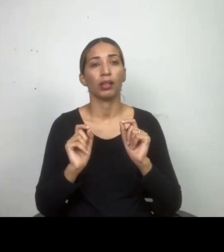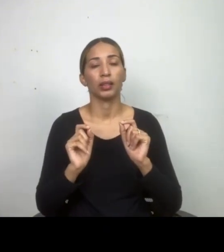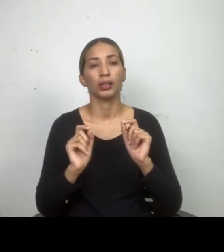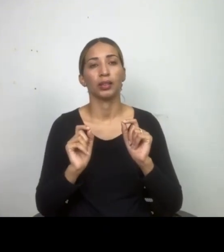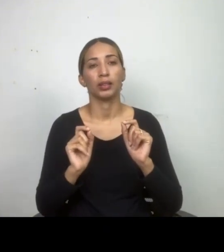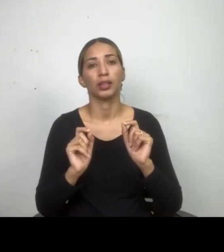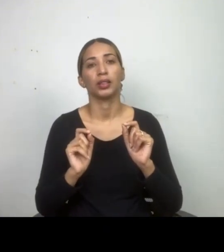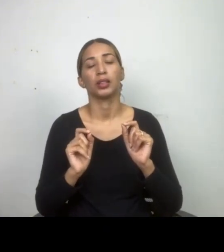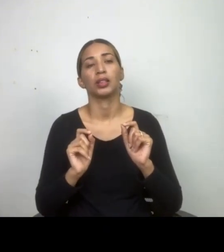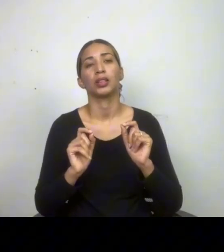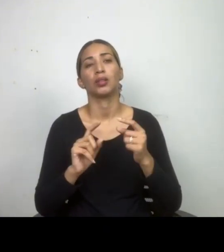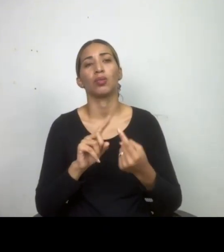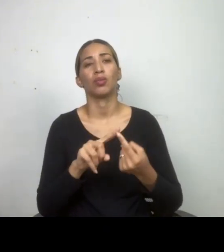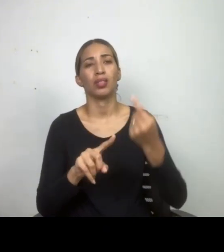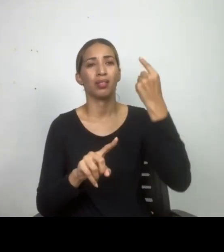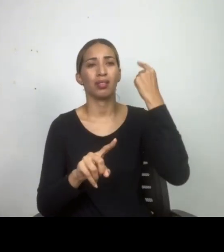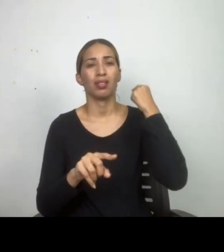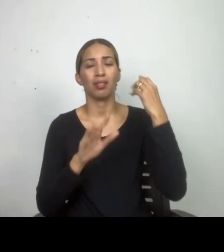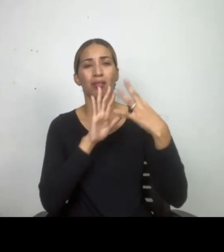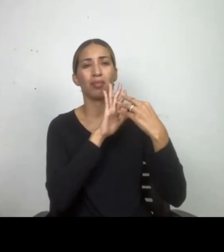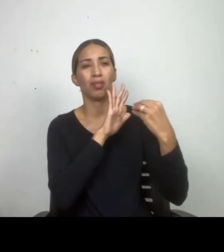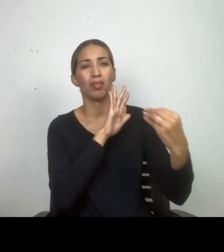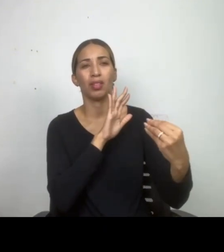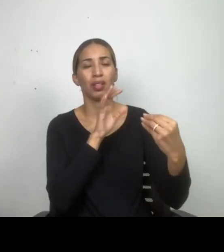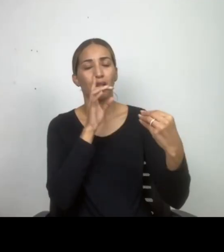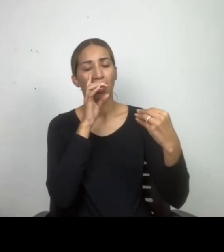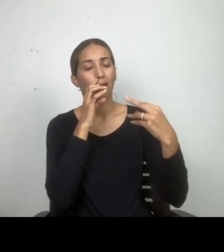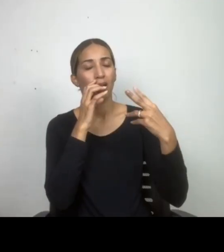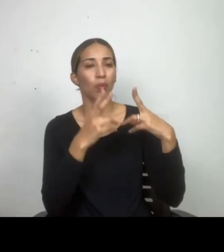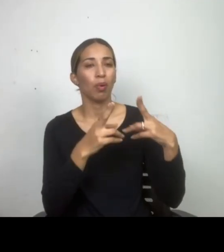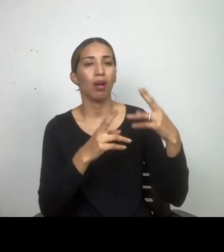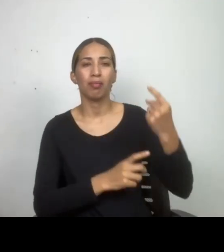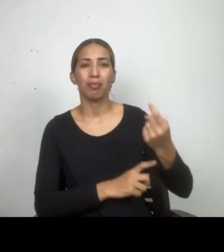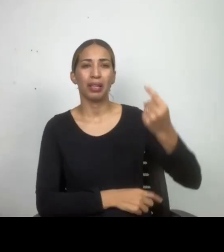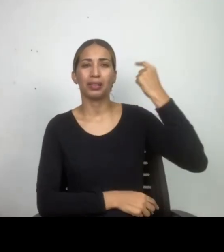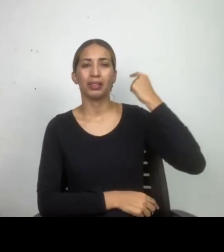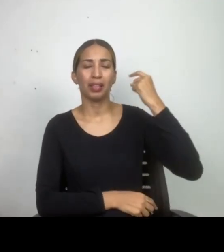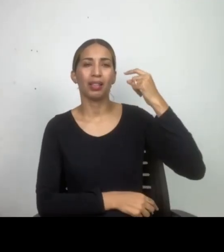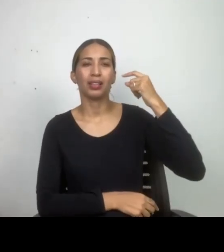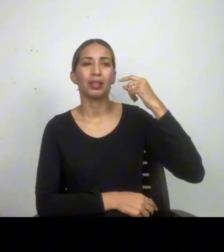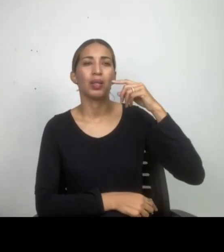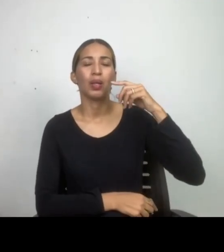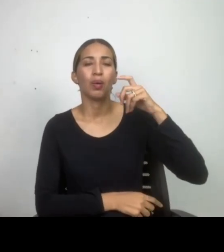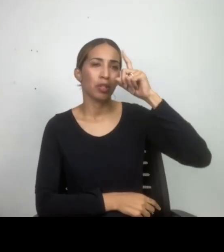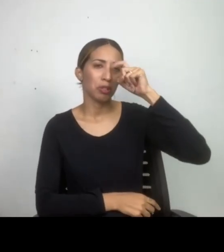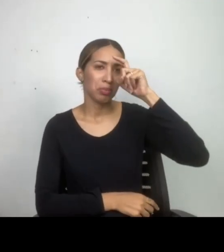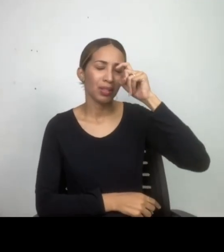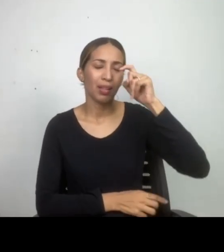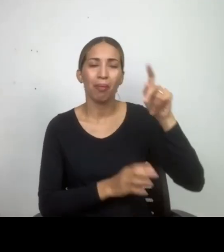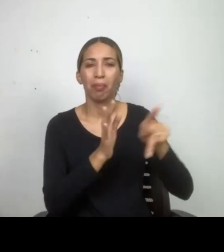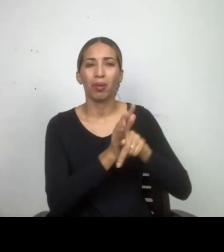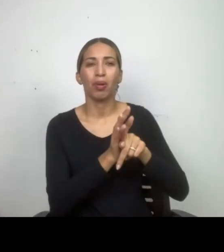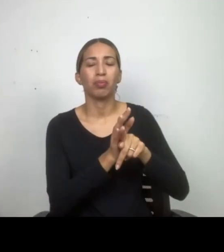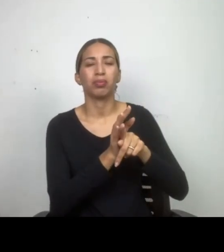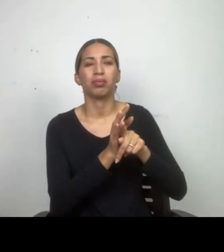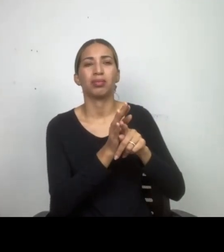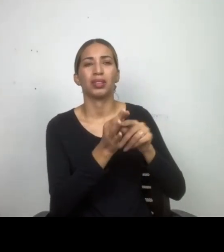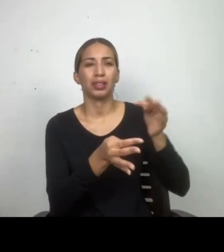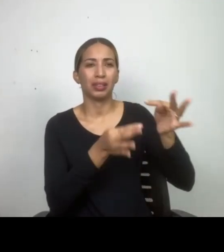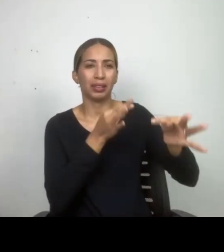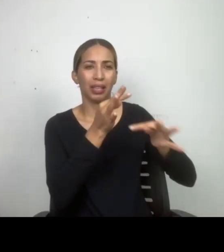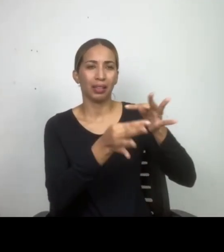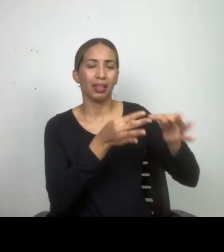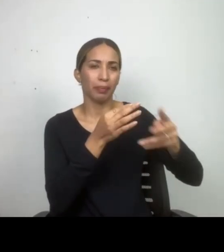aquele antigo modelo hospitalocêntrico, né, ou o modelo asilar, que à época também, década de 70, né,